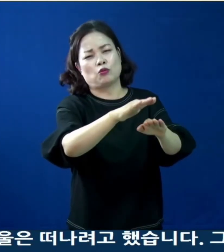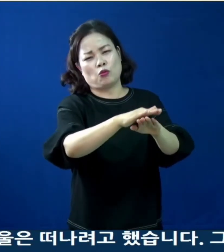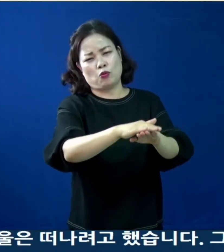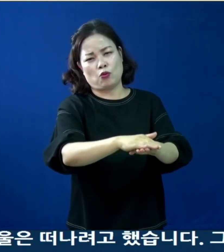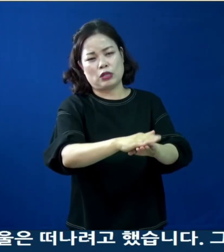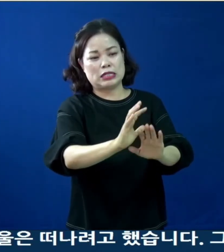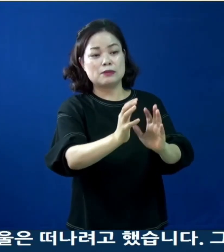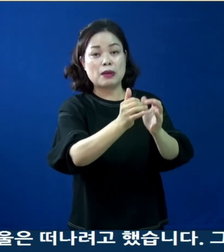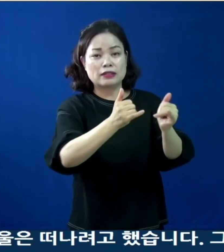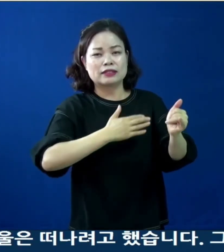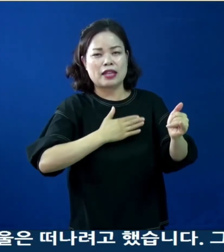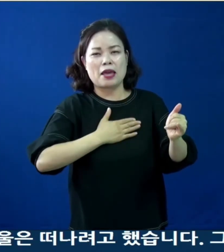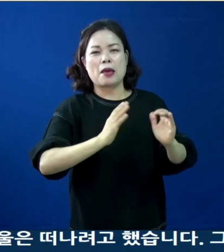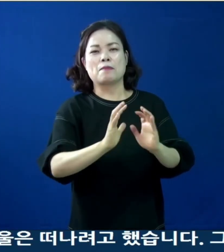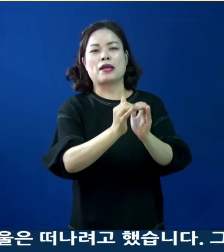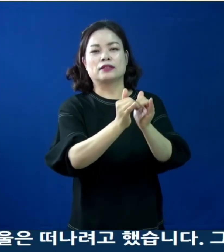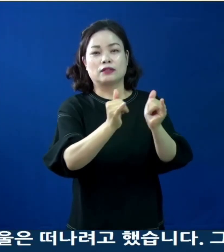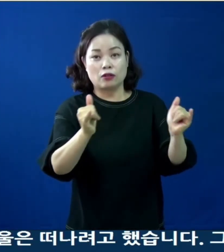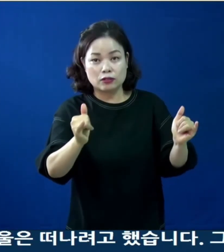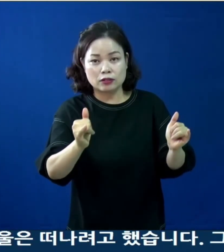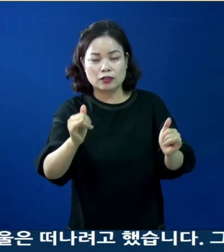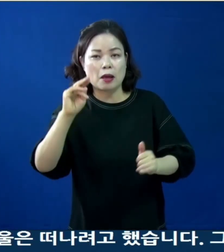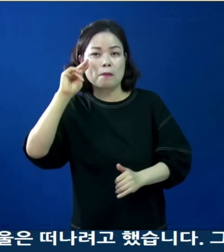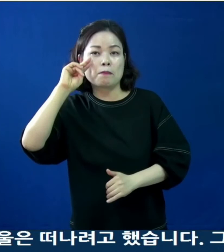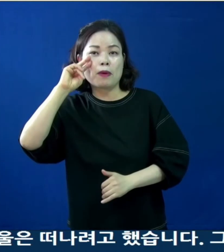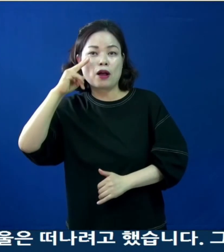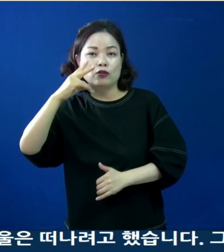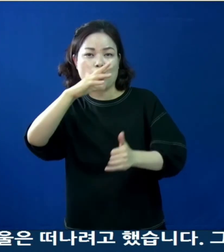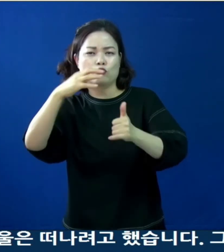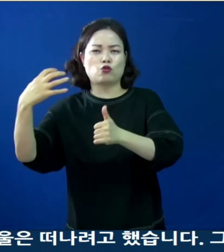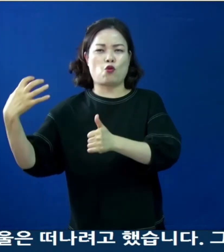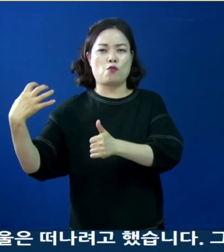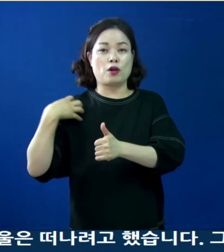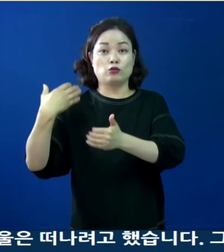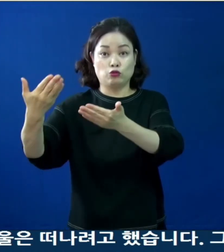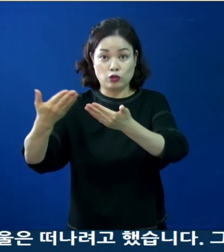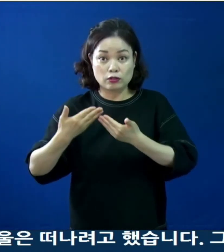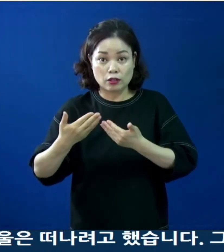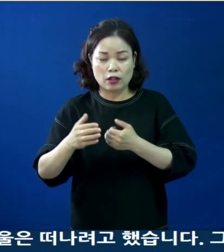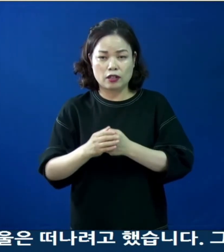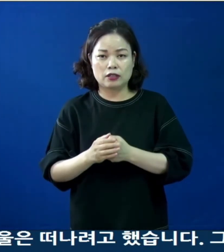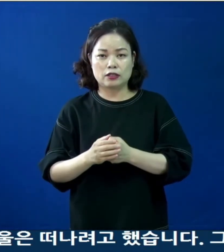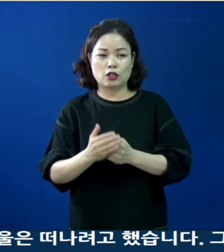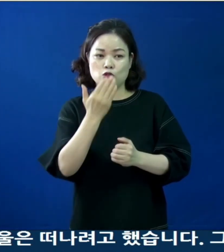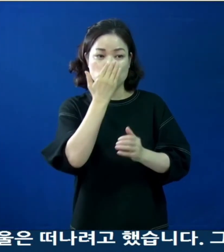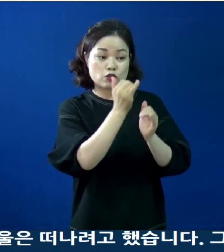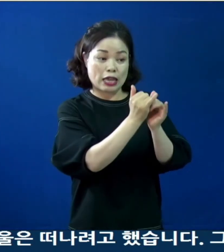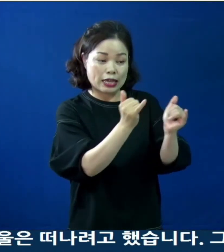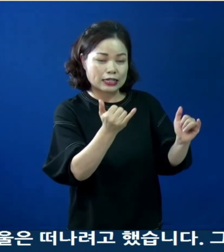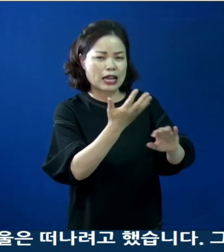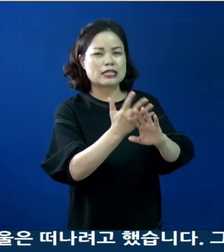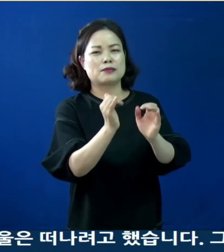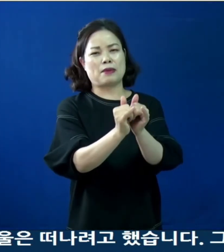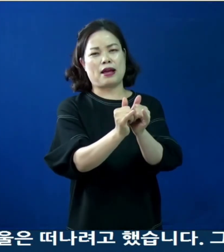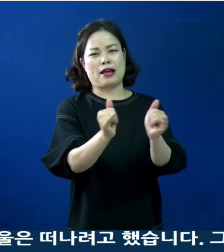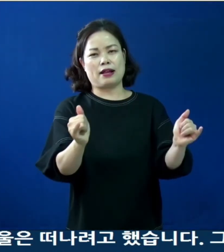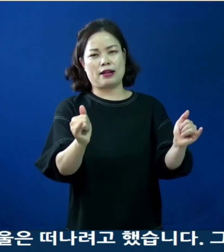놓고 이 백성이 내 백성이라고 바울에게 소명을 주는 겁니다. 그래서 바울은 유대인과